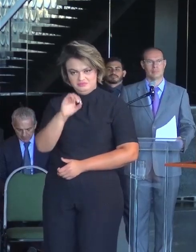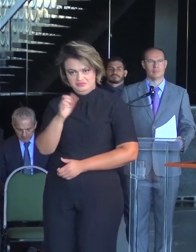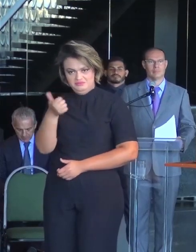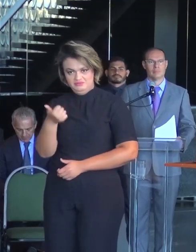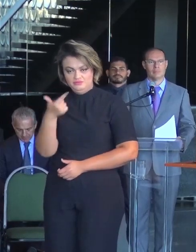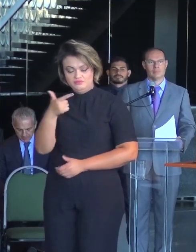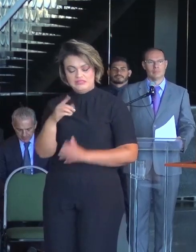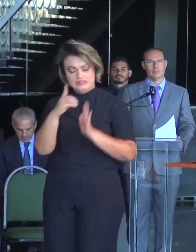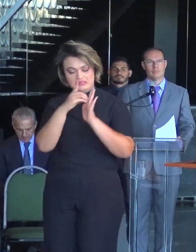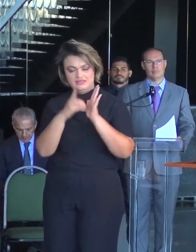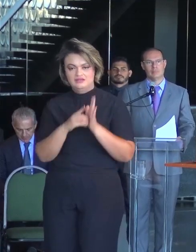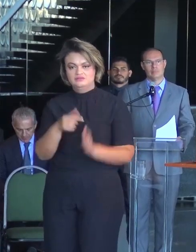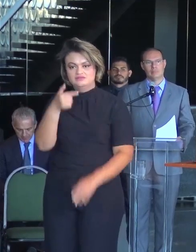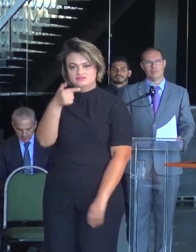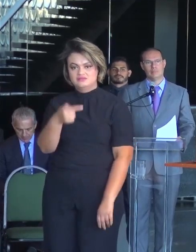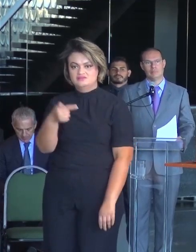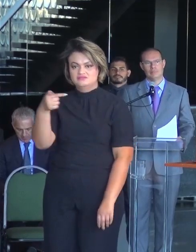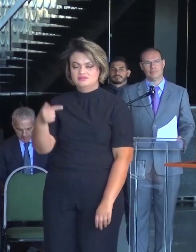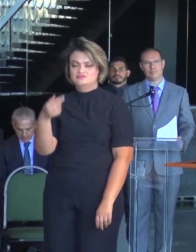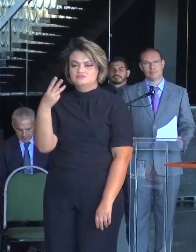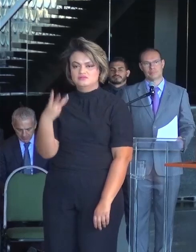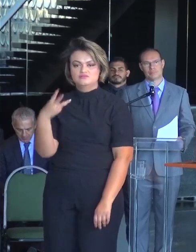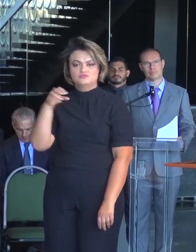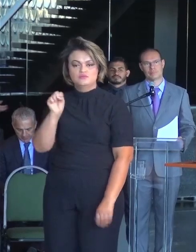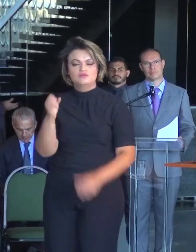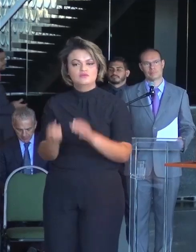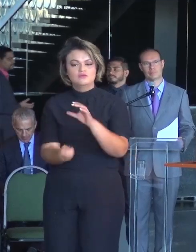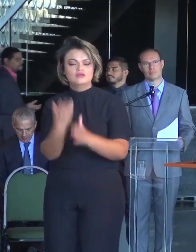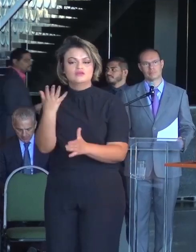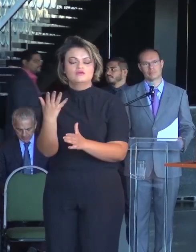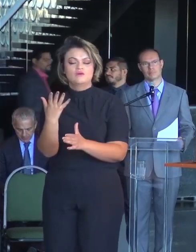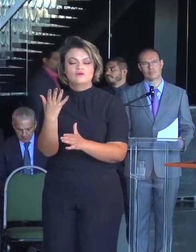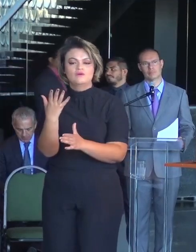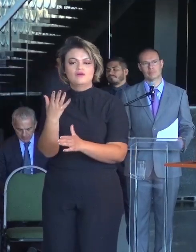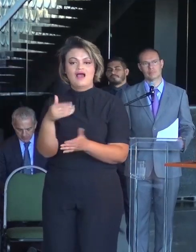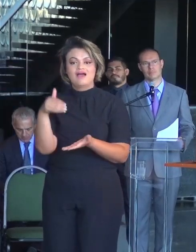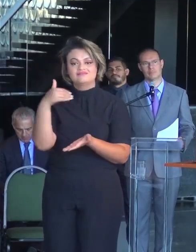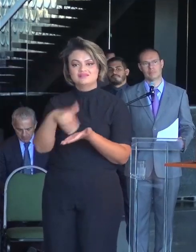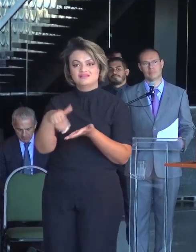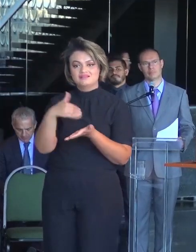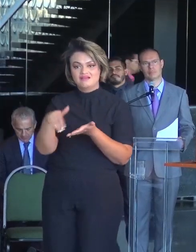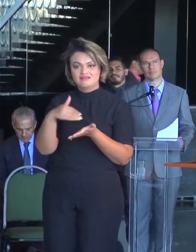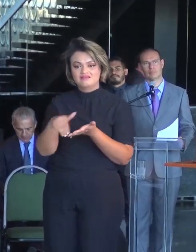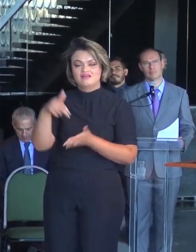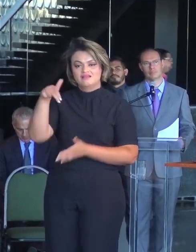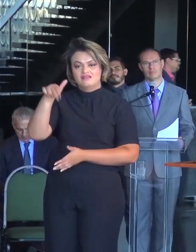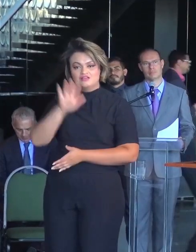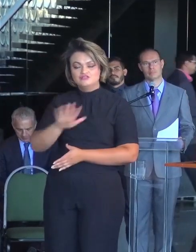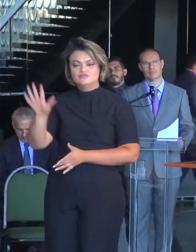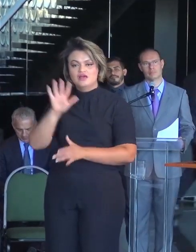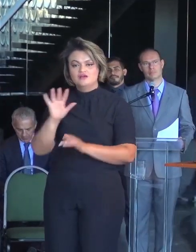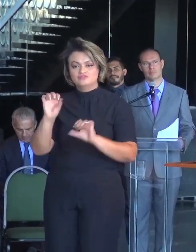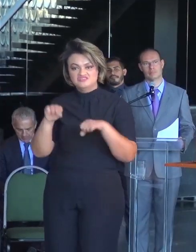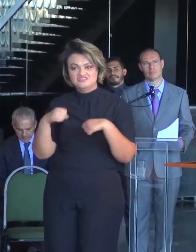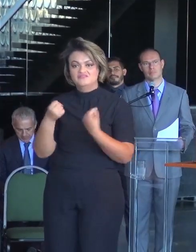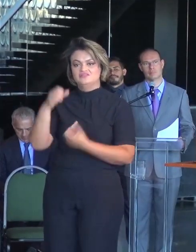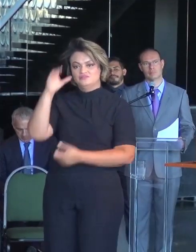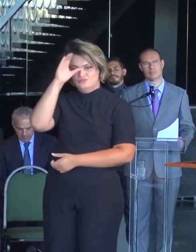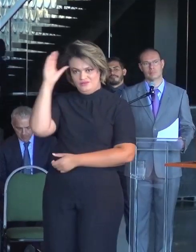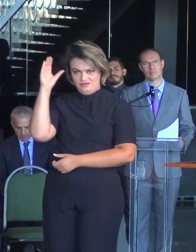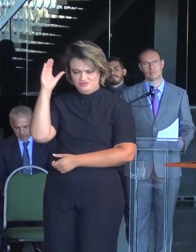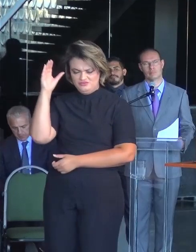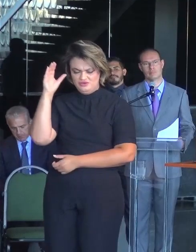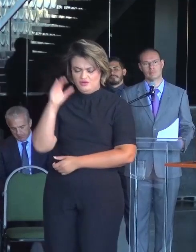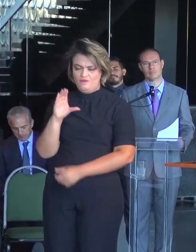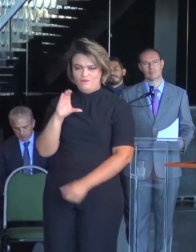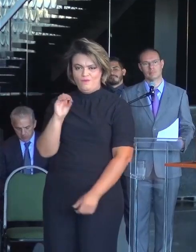o decreto 7738 criou a Secretaria Nacional de Defesa do Consumidor, e o que até